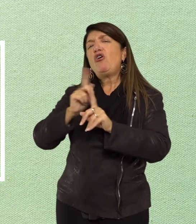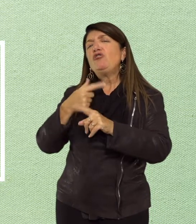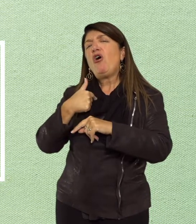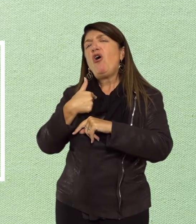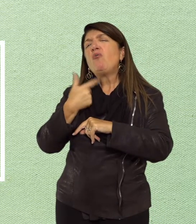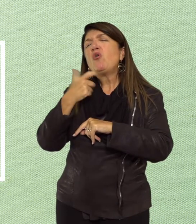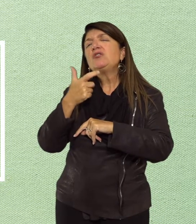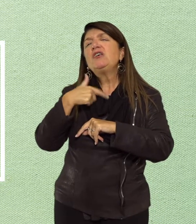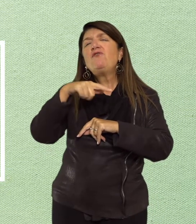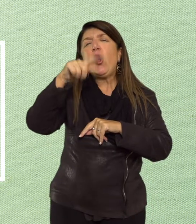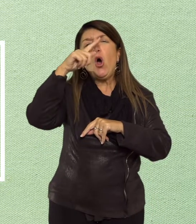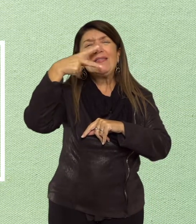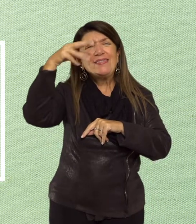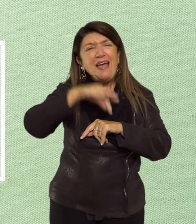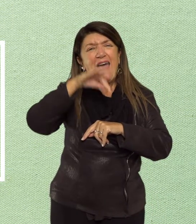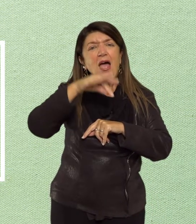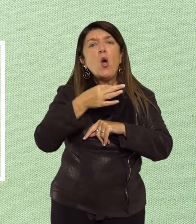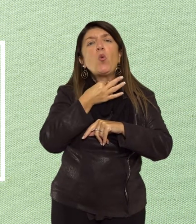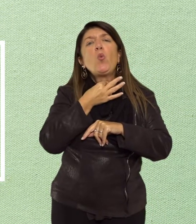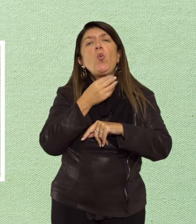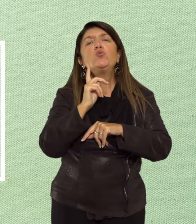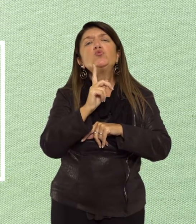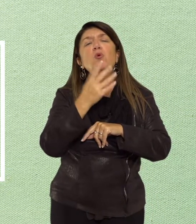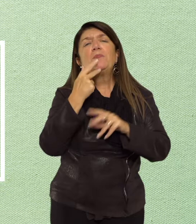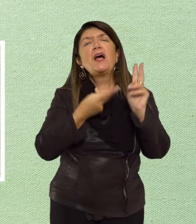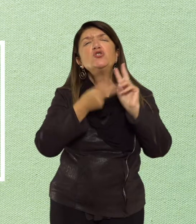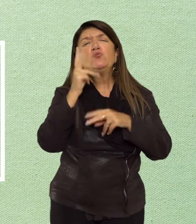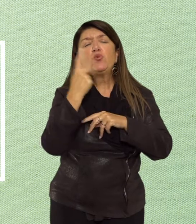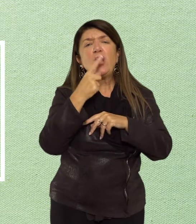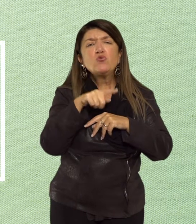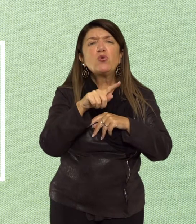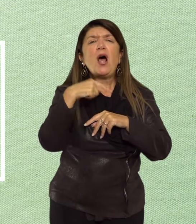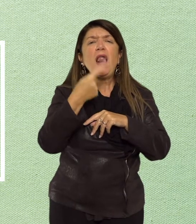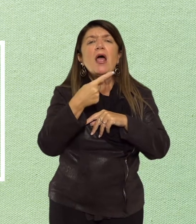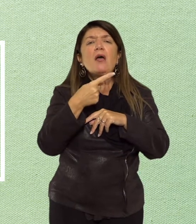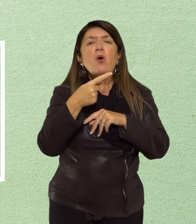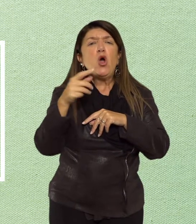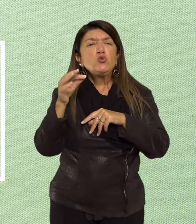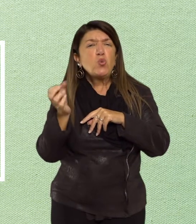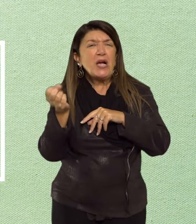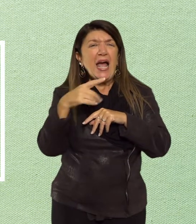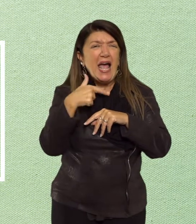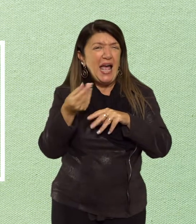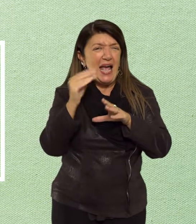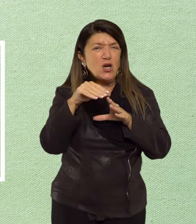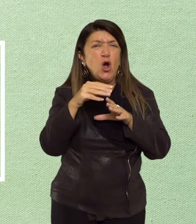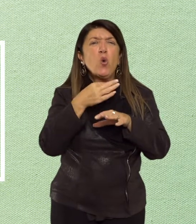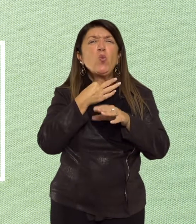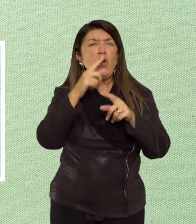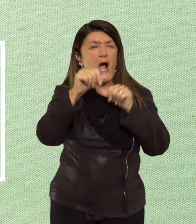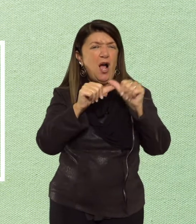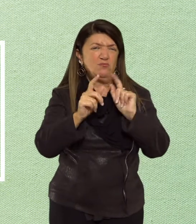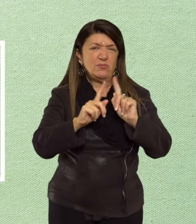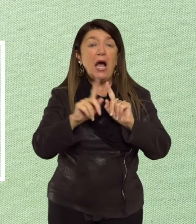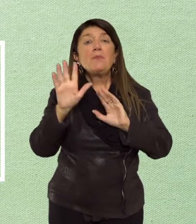tè, insomma, vado a scegliermi il gusto che mi piace, che mi attira, quindi non voglio poi modificarlo. E hai delle preferenze particolari sul tipo